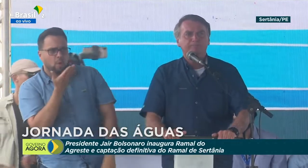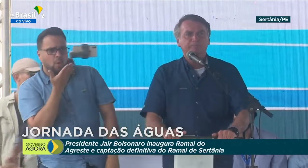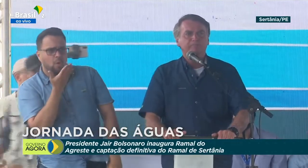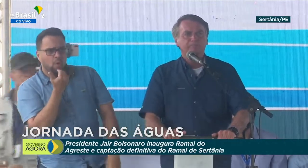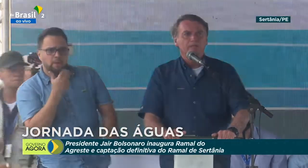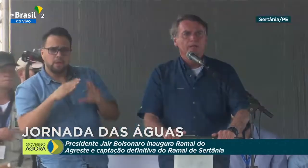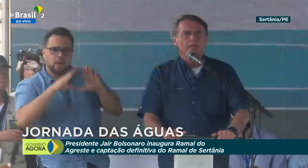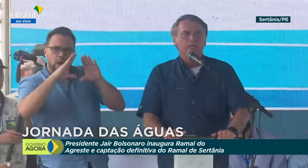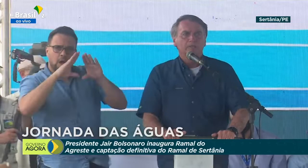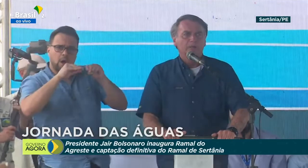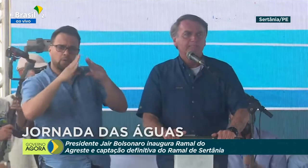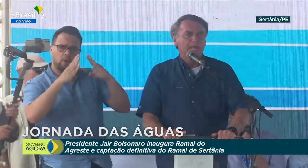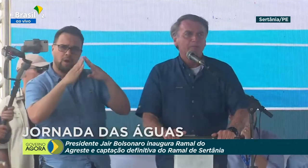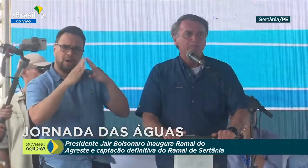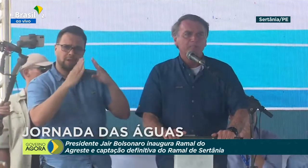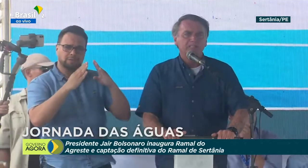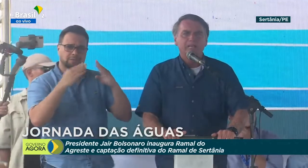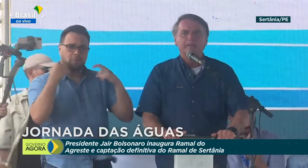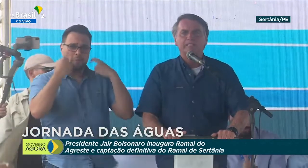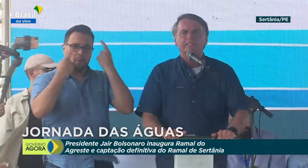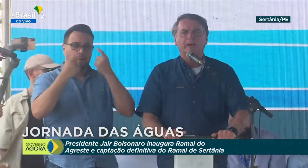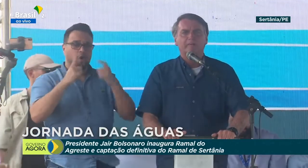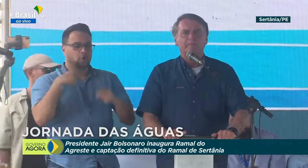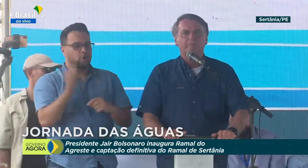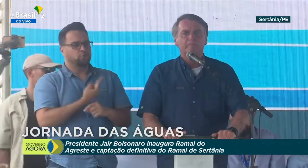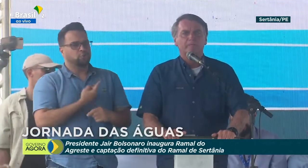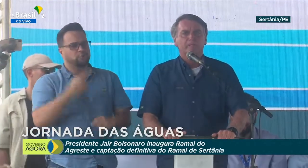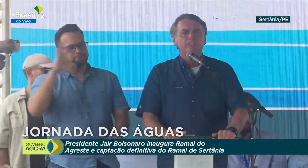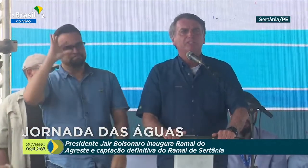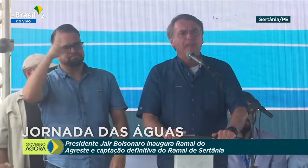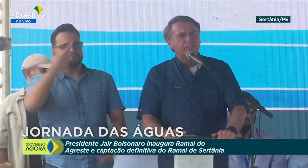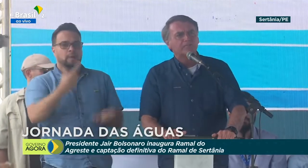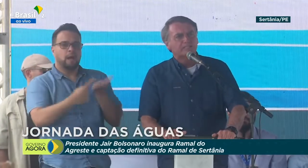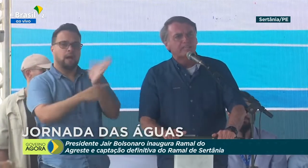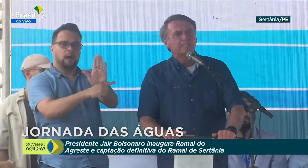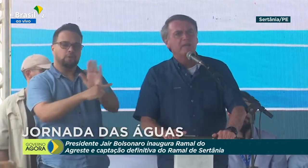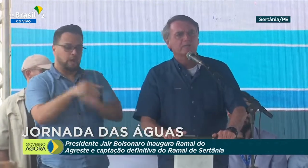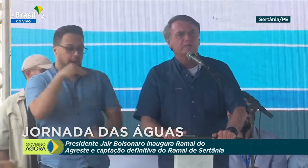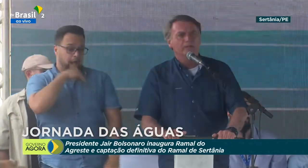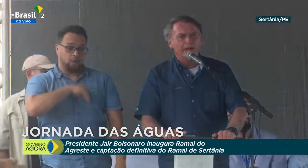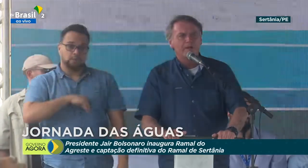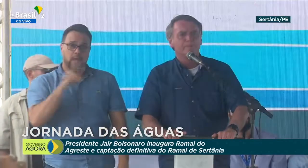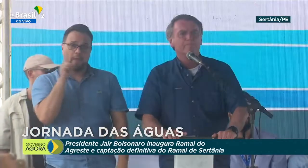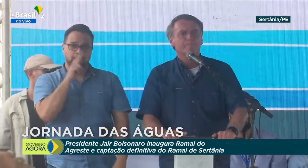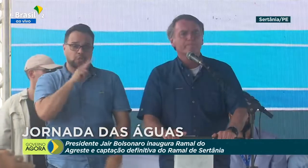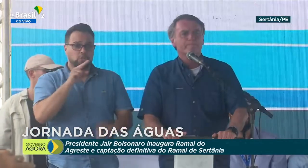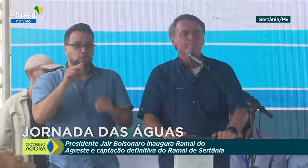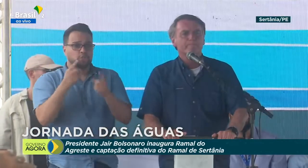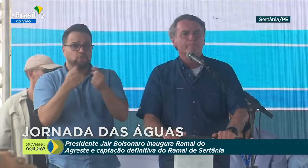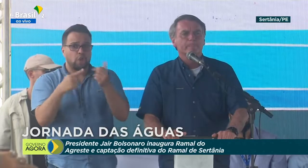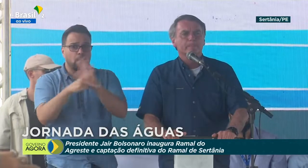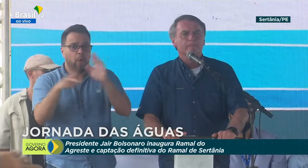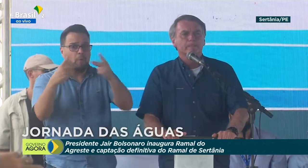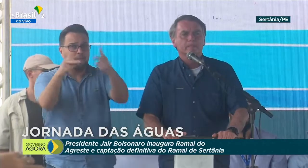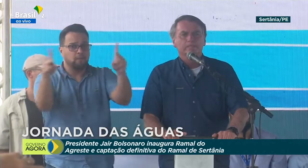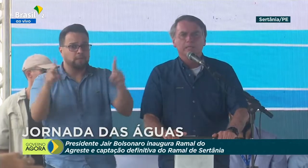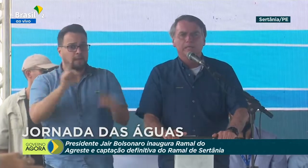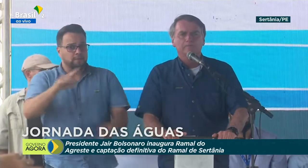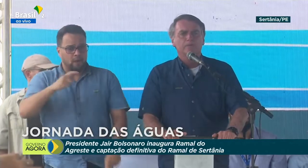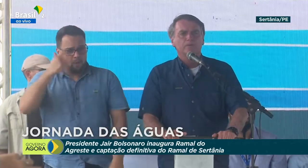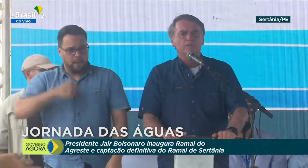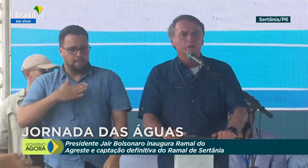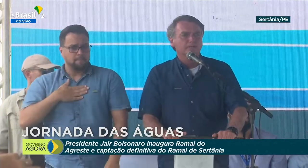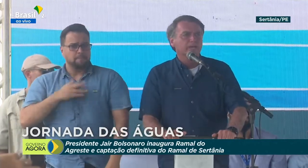noite. Nós demos o auxílio emergencial, dinheiro de vocês mesmos, não é meu,